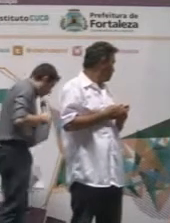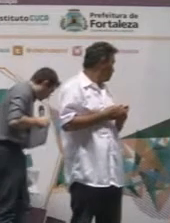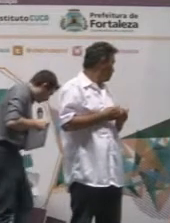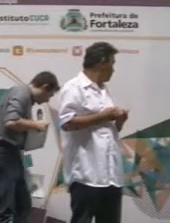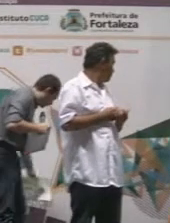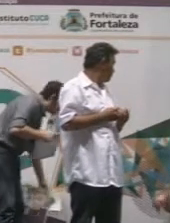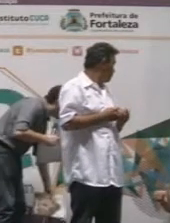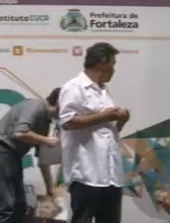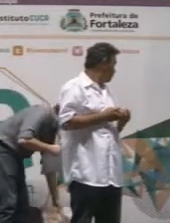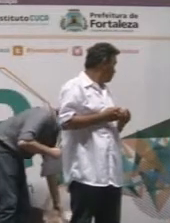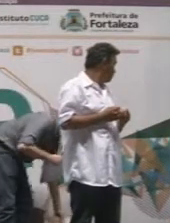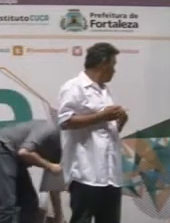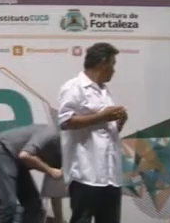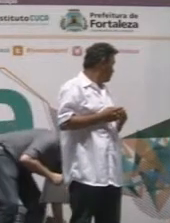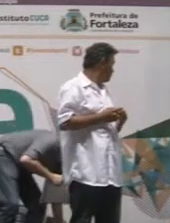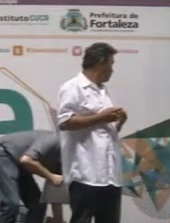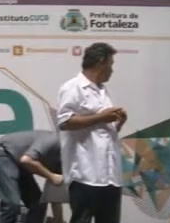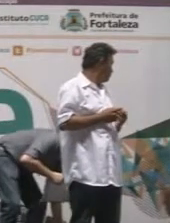Ok.